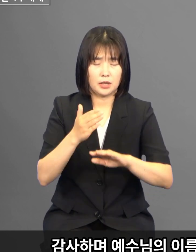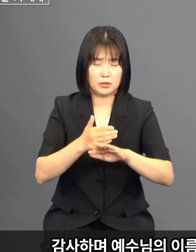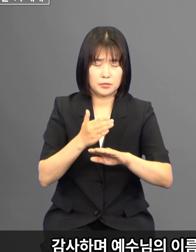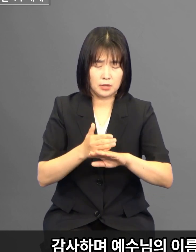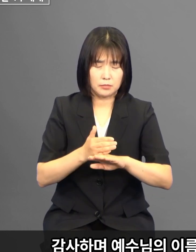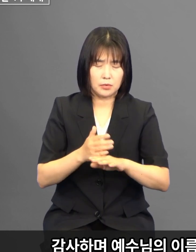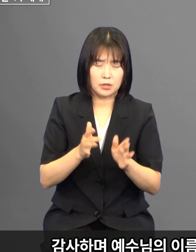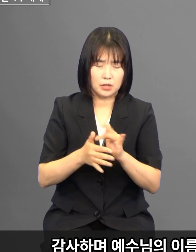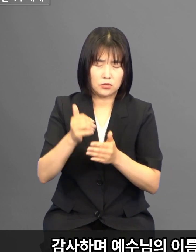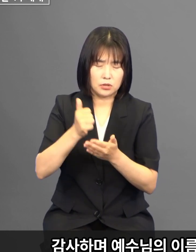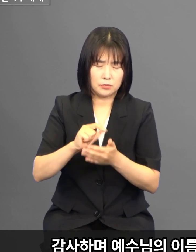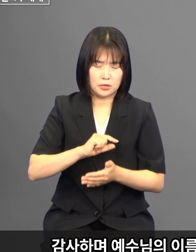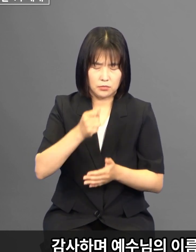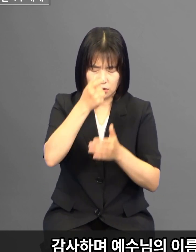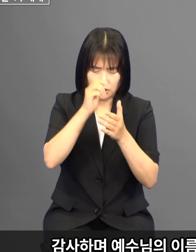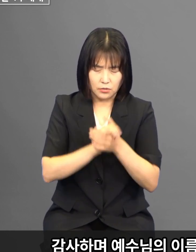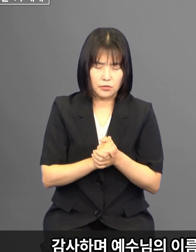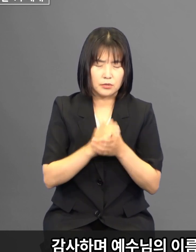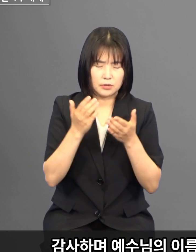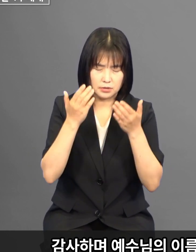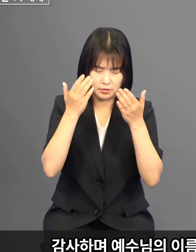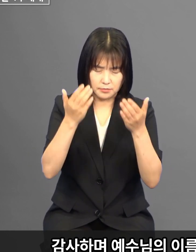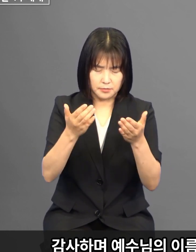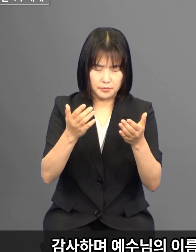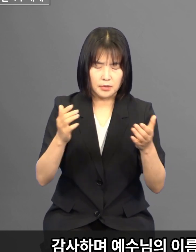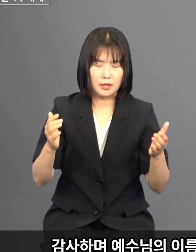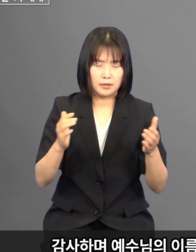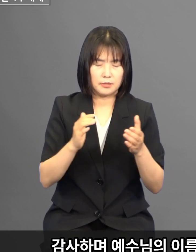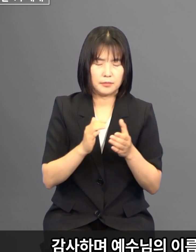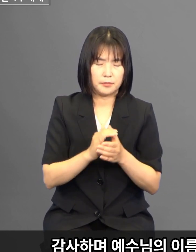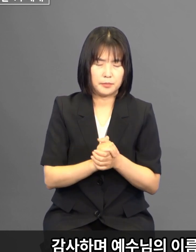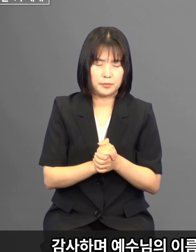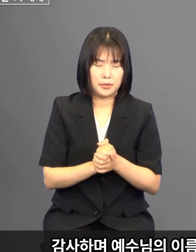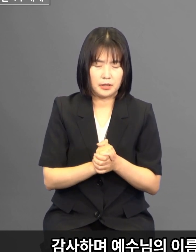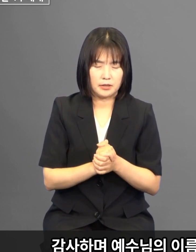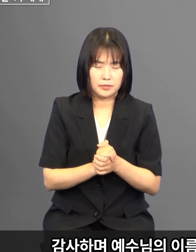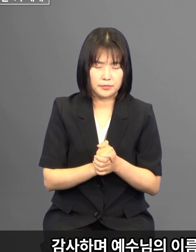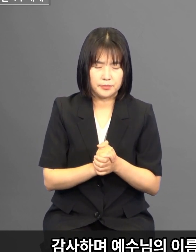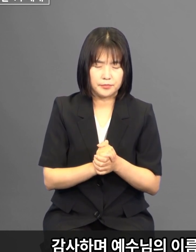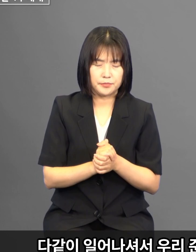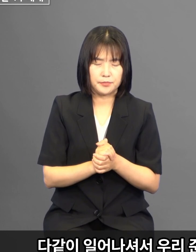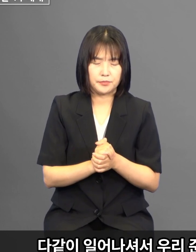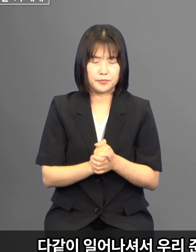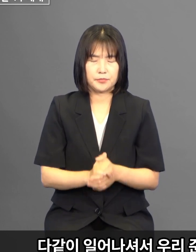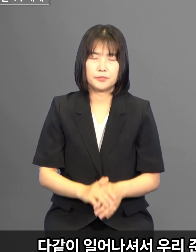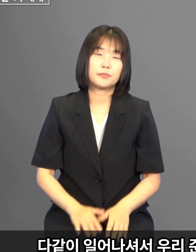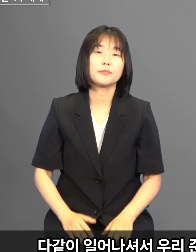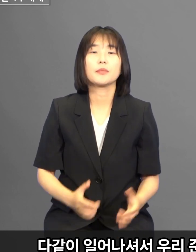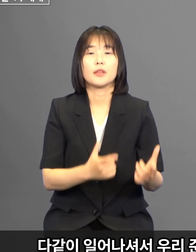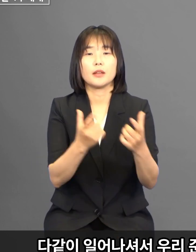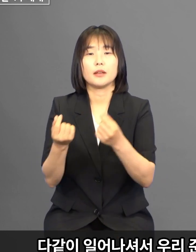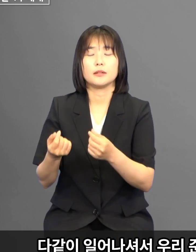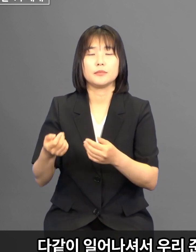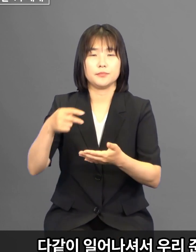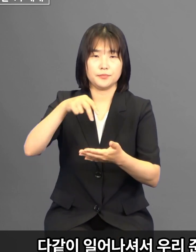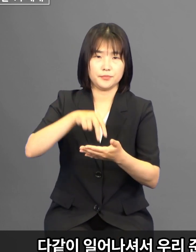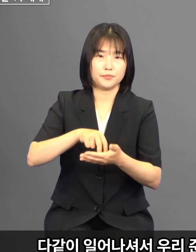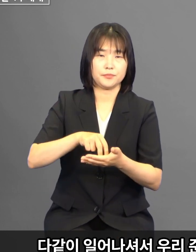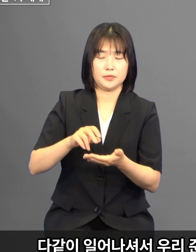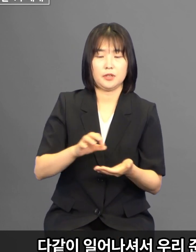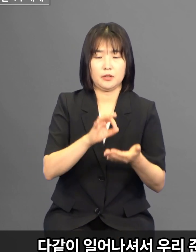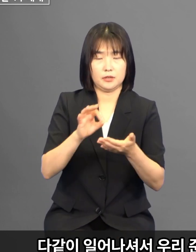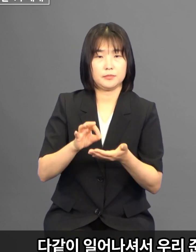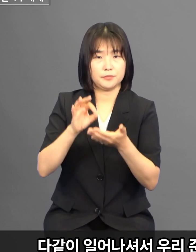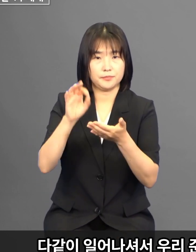감사하며 예수님의 이름으로 축복하며 기도드립니다. 아멘. 우리 다 같이 일어나셔서 우리 준비하신 예물